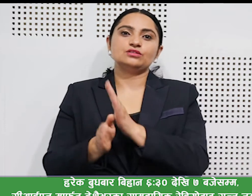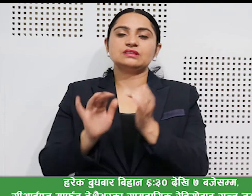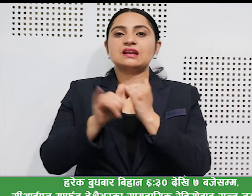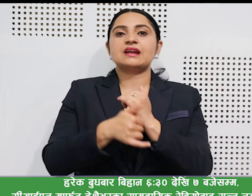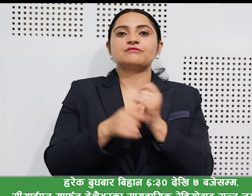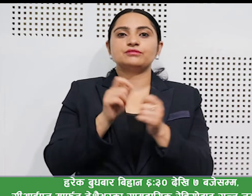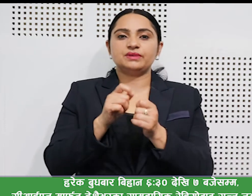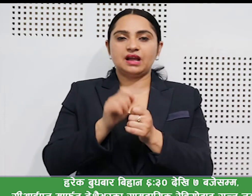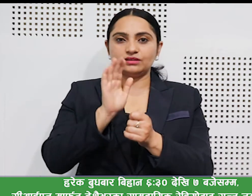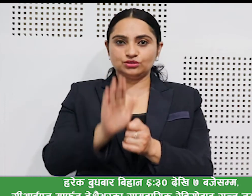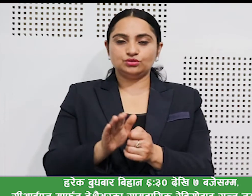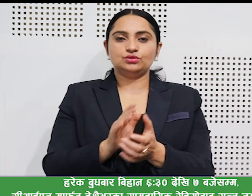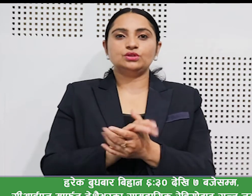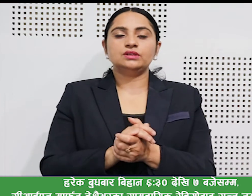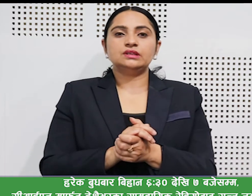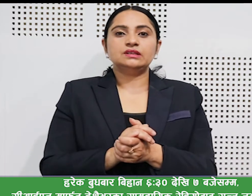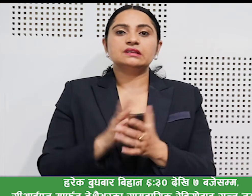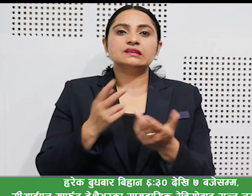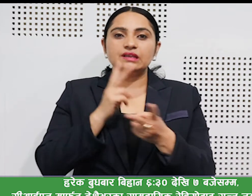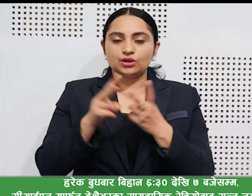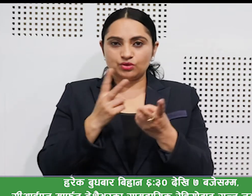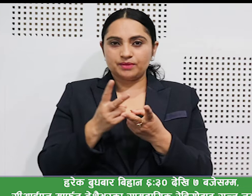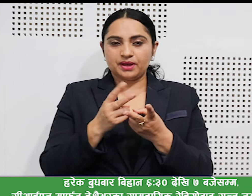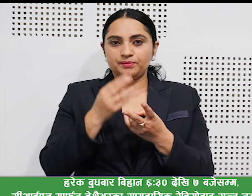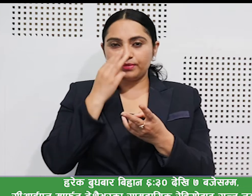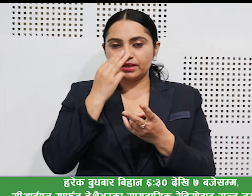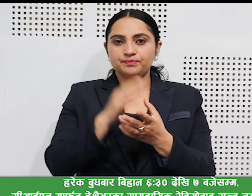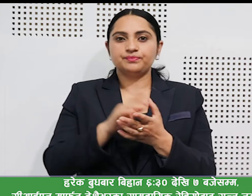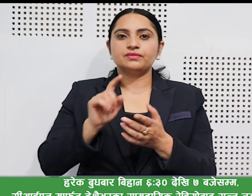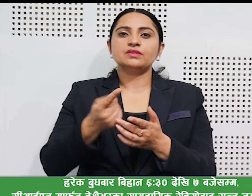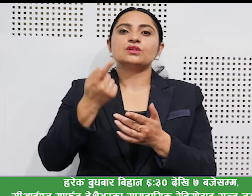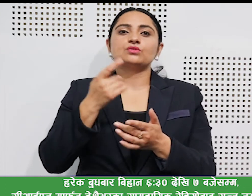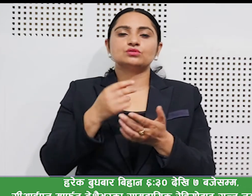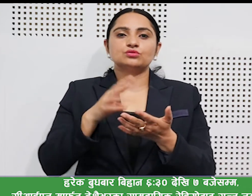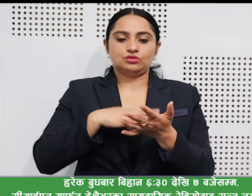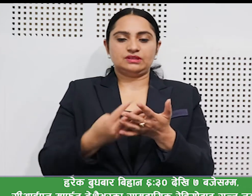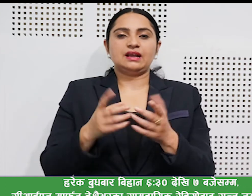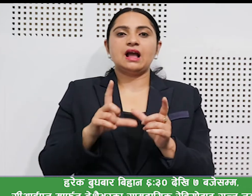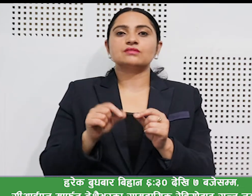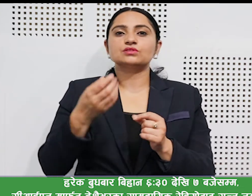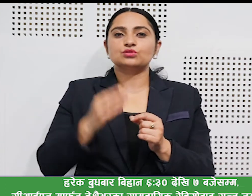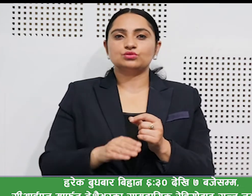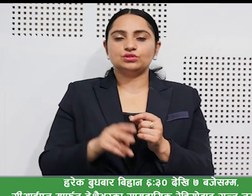तर्जुमा गरिरहेका छौँ, जसले चाहिँ के कुरामा गाइड गर्छ भने कस्तो खालको तथ्याङ्क हामीलाई आवश्यक पर्छ यो